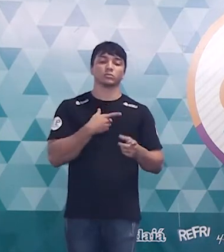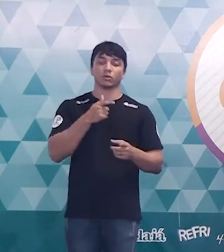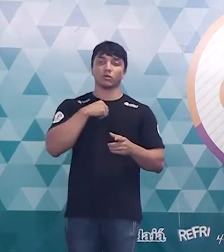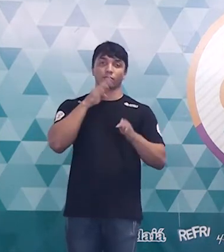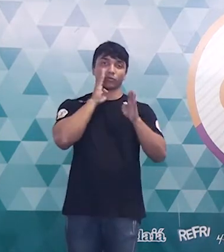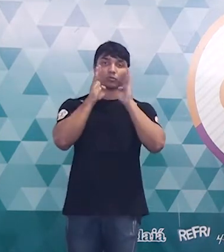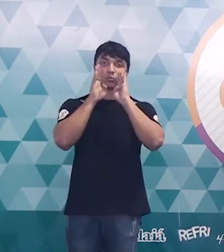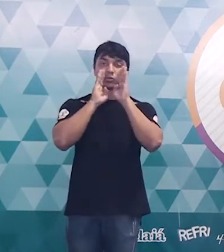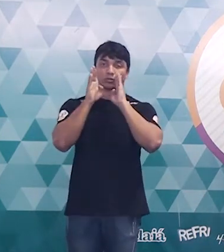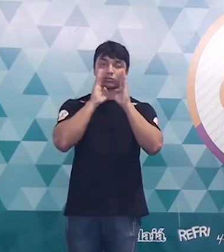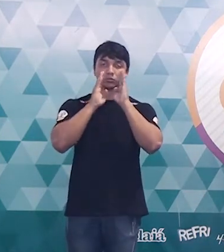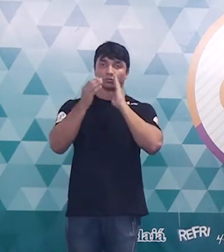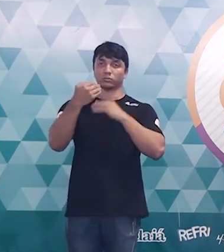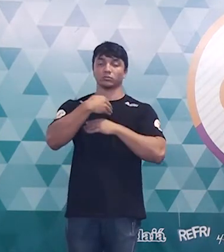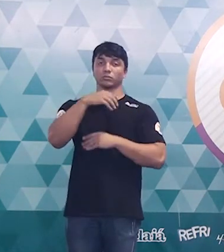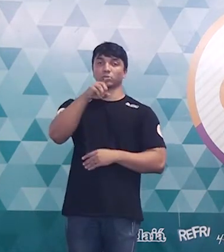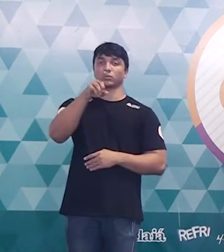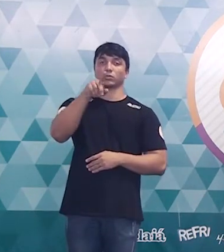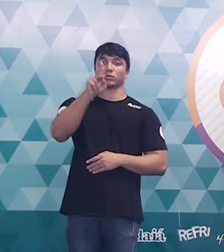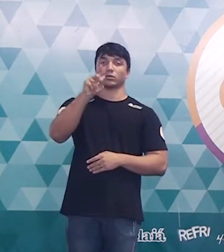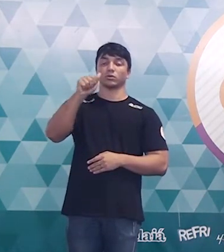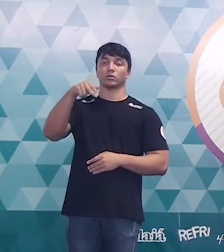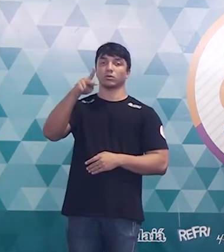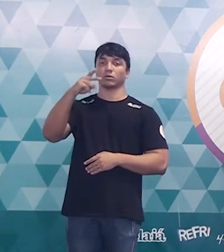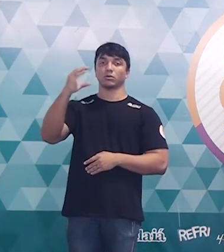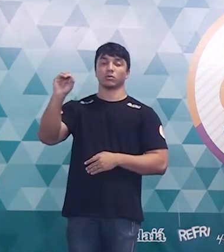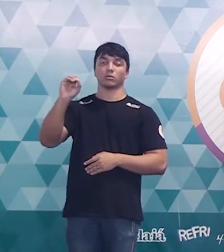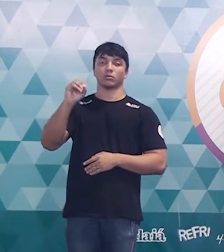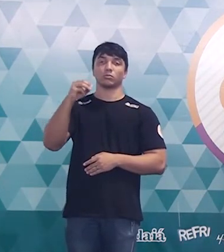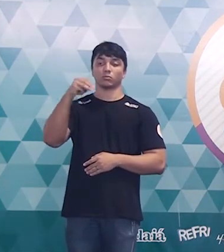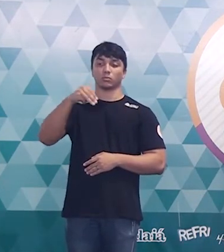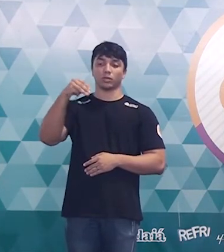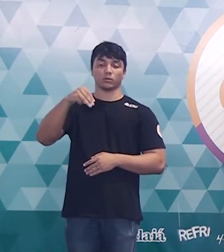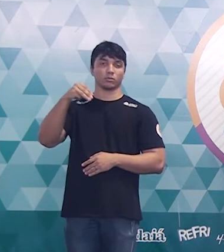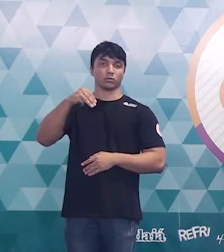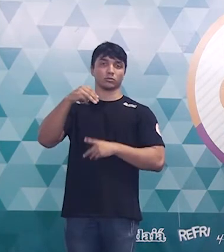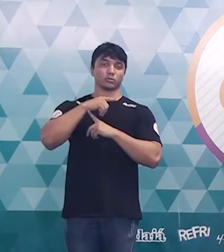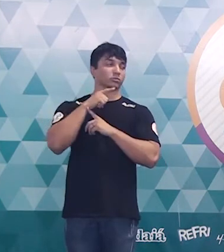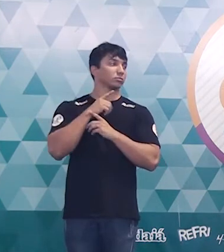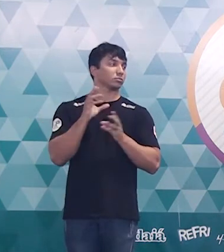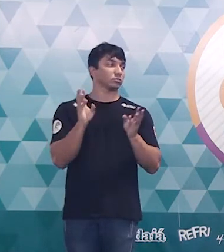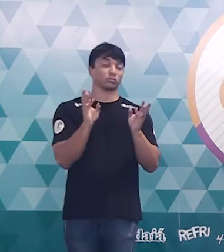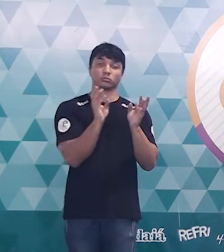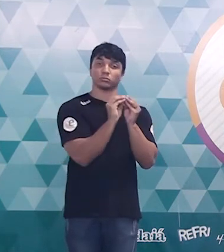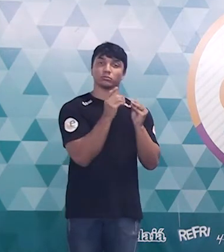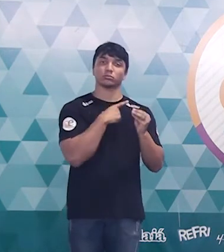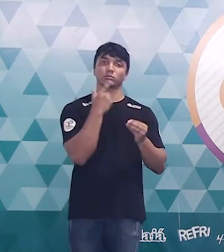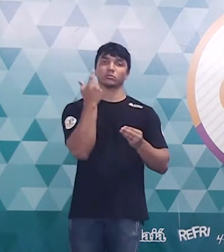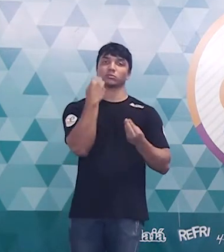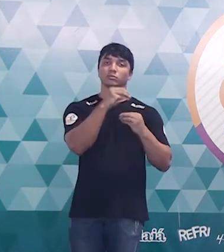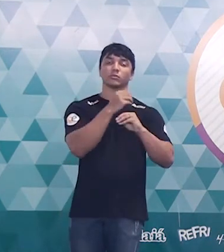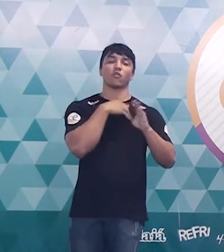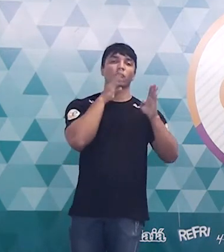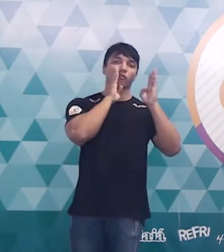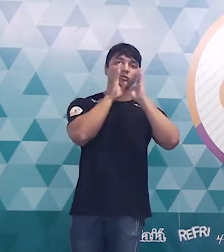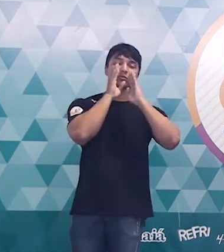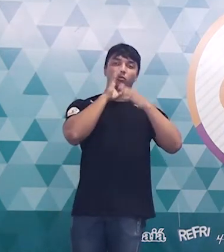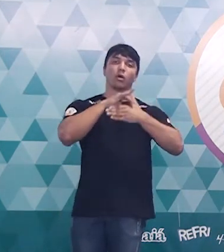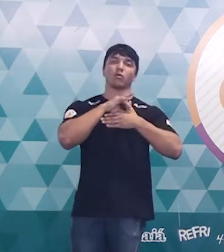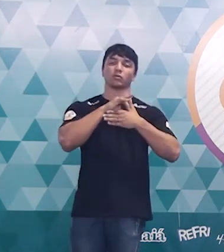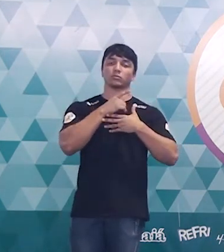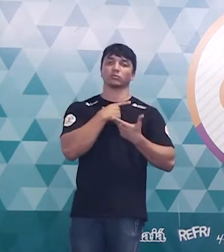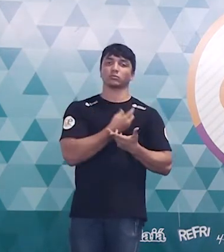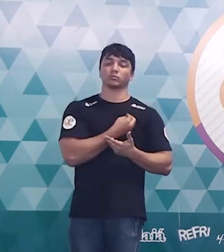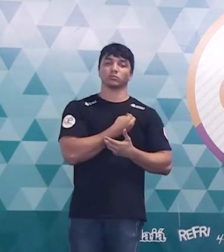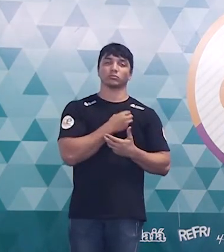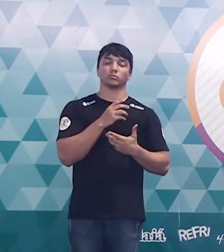meu Facebook. Bota lá, Cancão Matemática, K-A-N-K-A-O, Matemática, e você vai ter essa aula durante 12 horas,